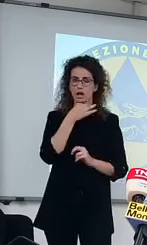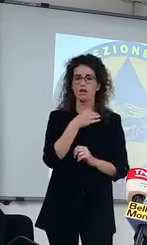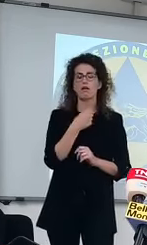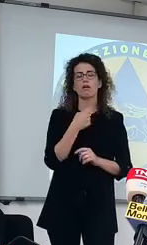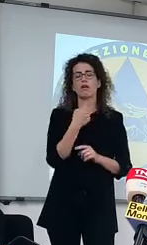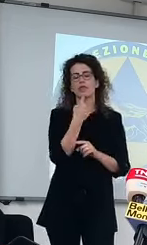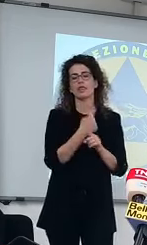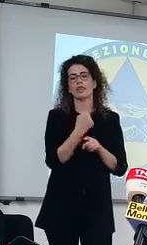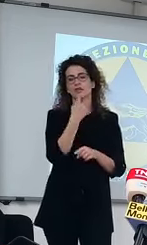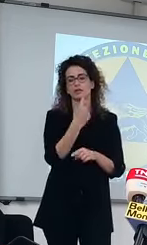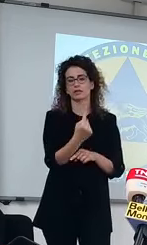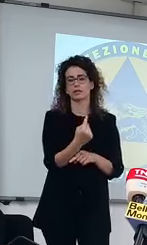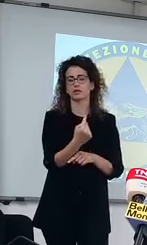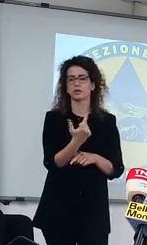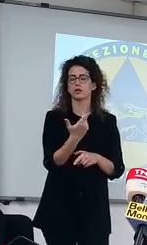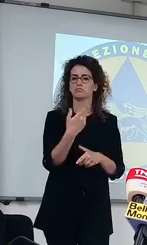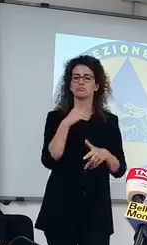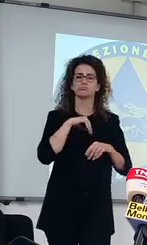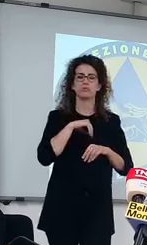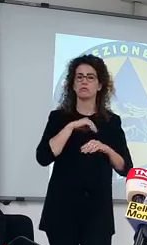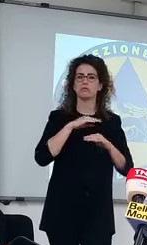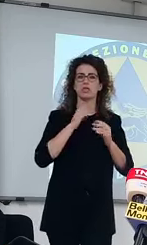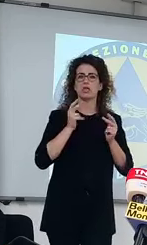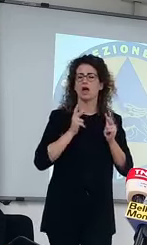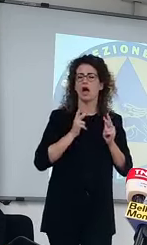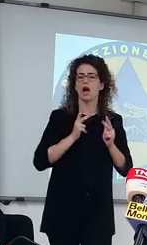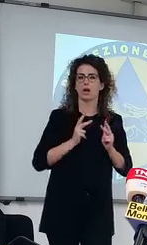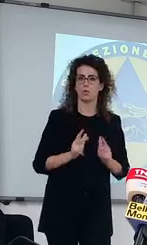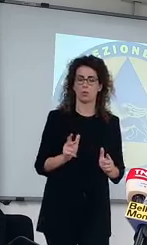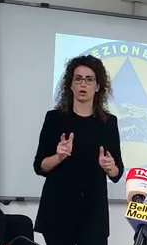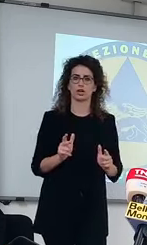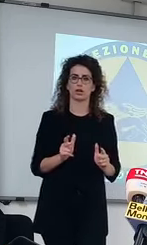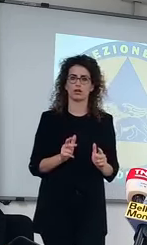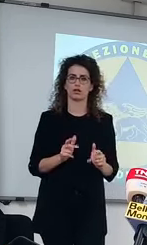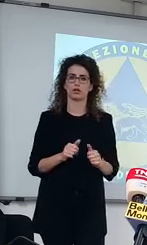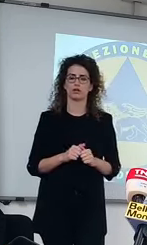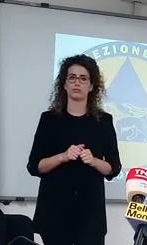dire, sempre con la serenità e